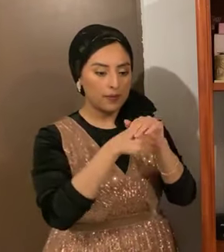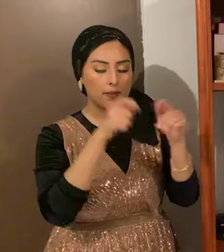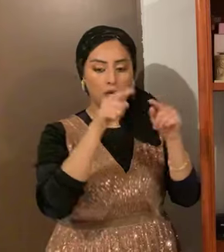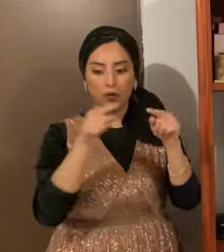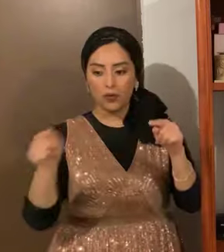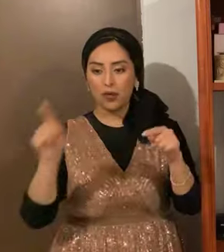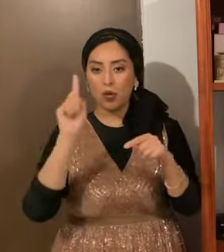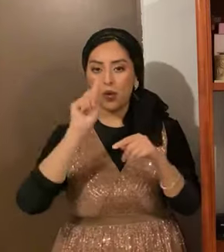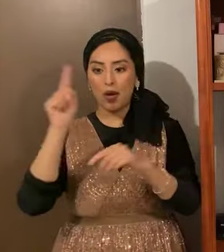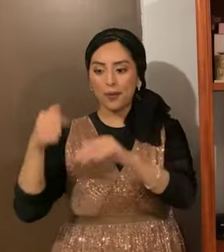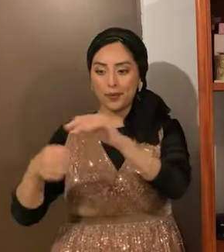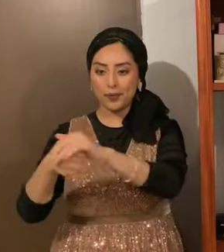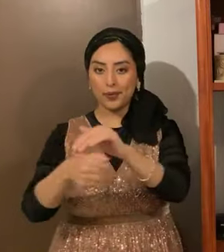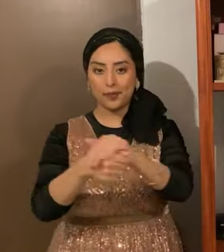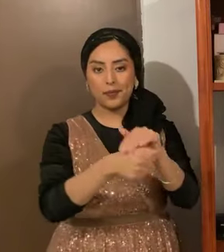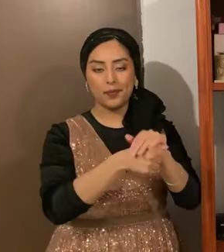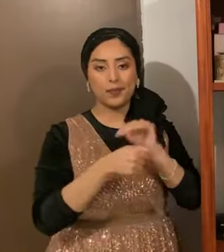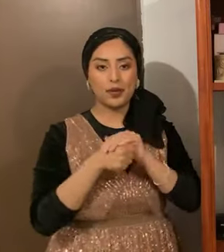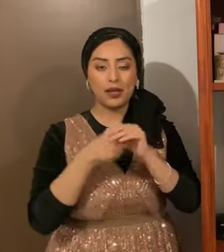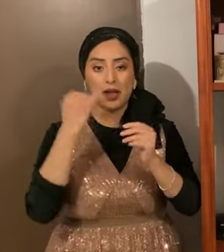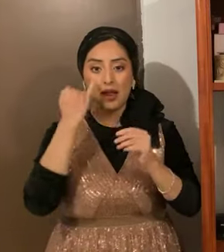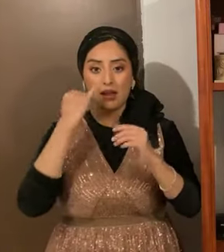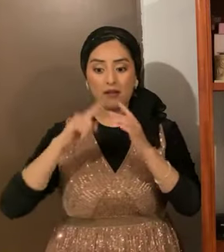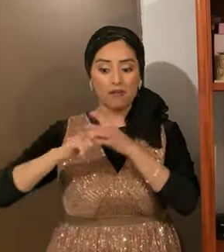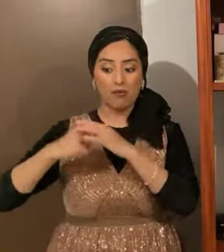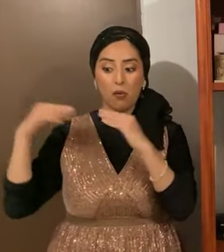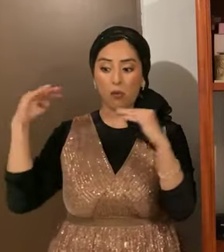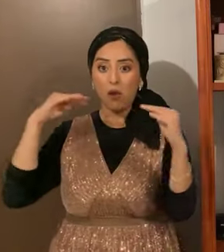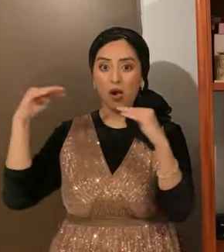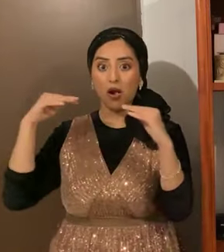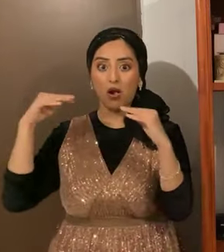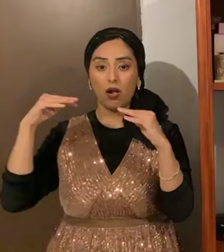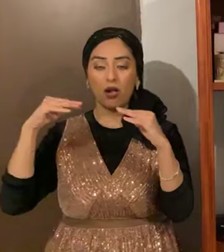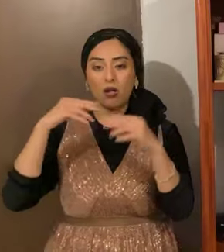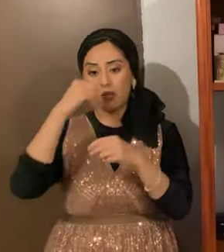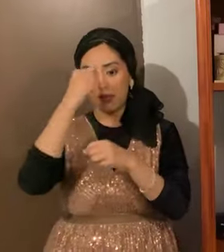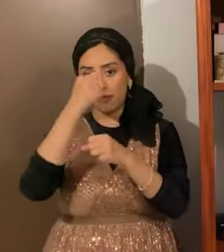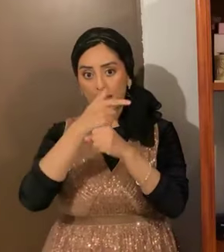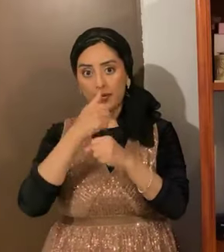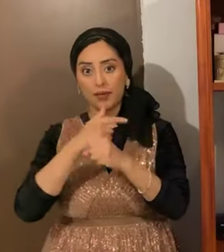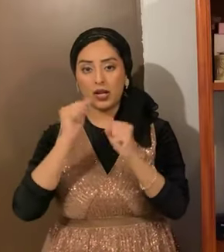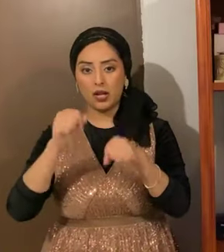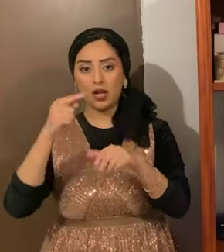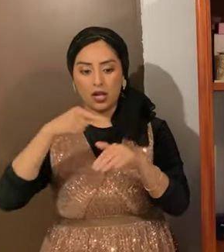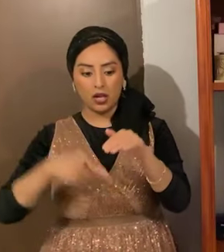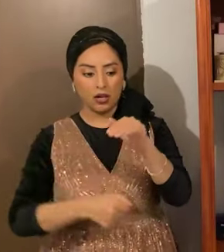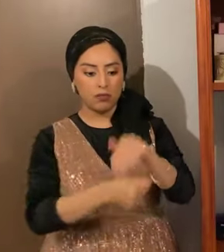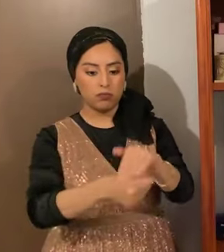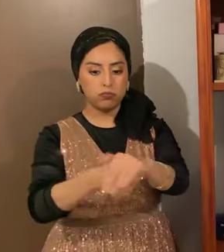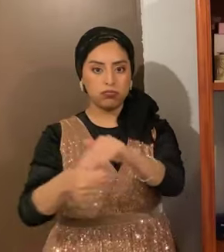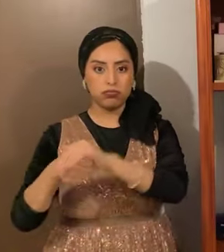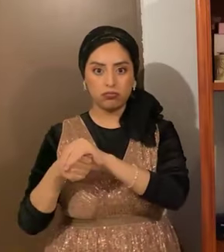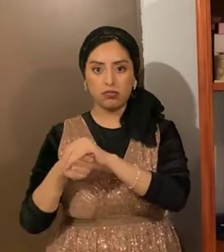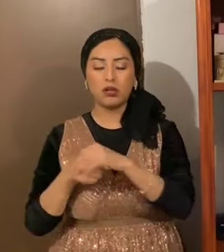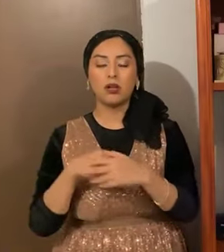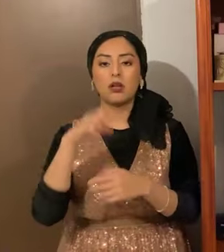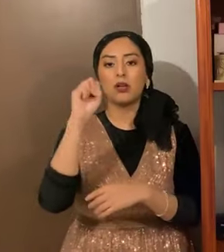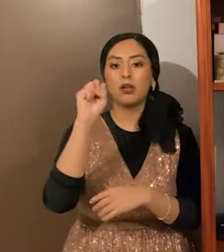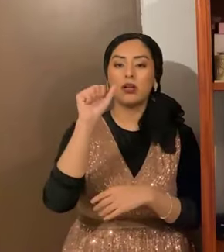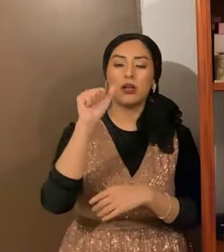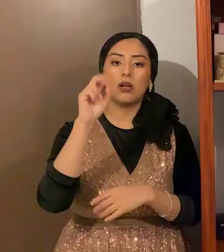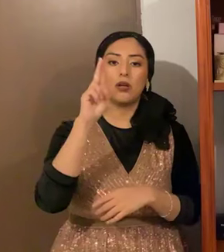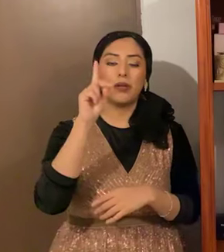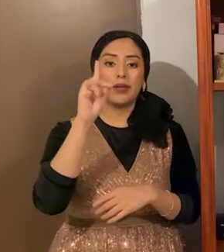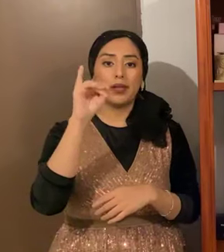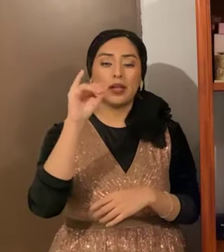ellos, esconderse y demás, pero esto ya está aquí. Arabia Saudita afirma estar lista para desplegar